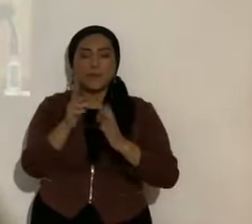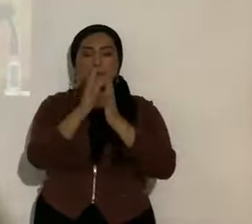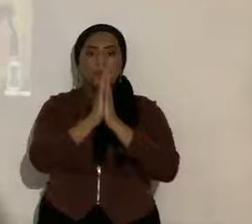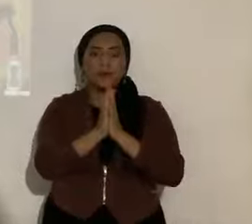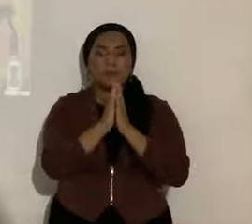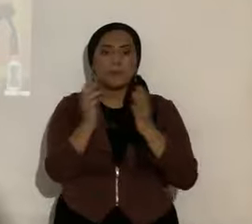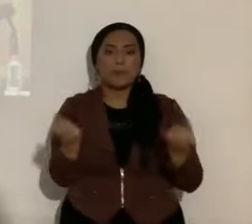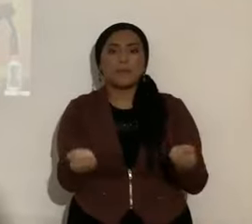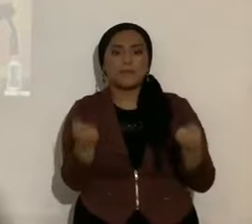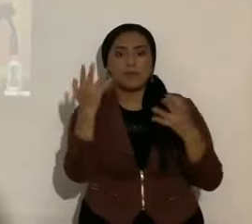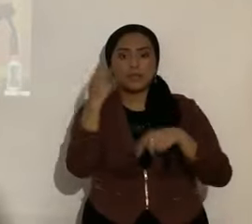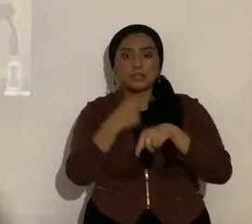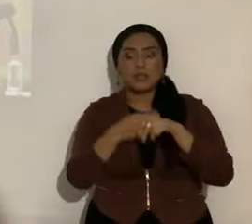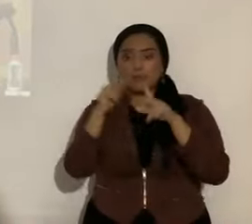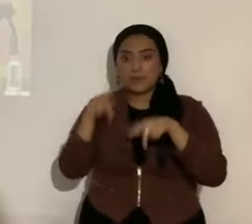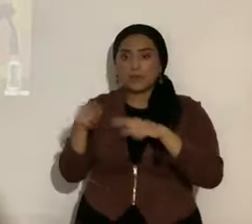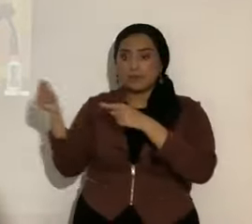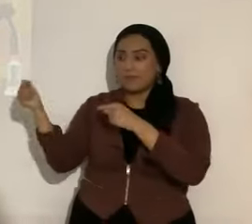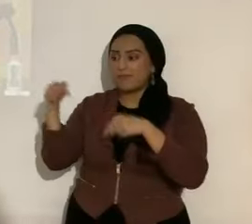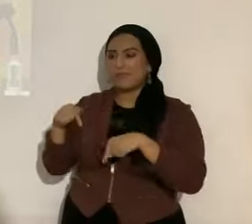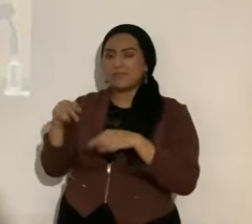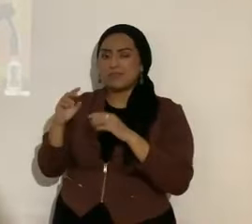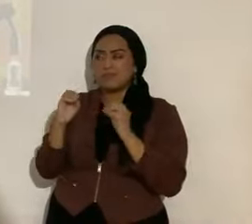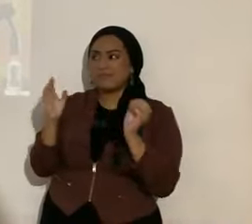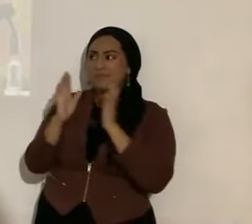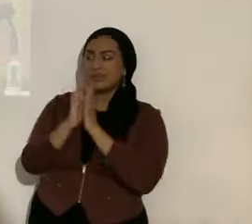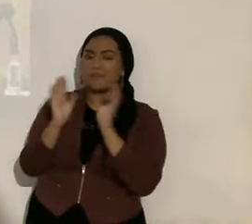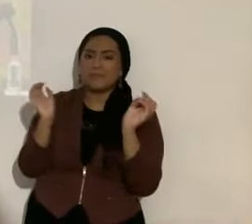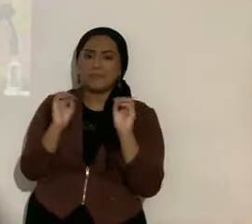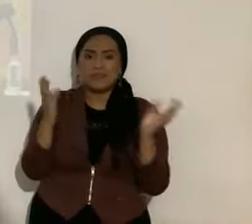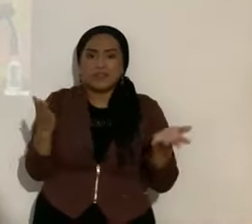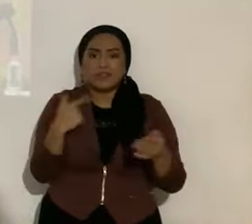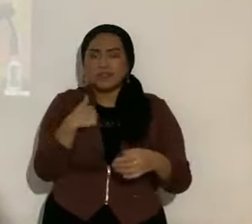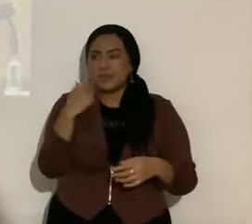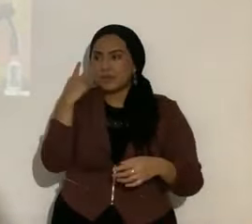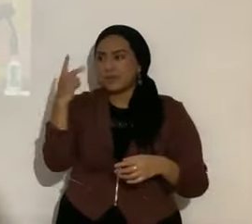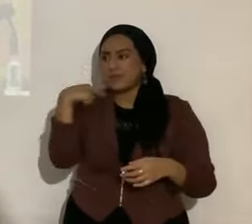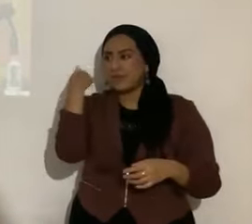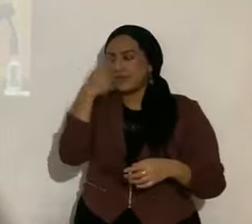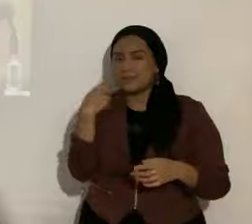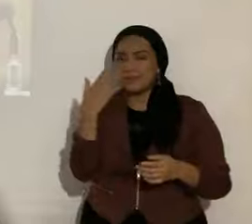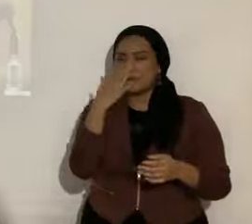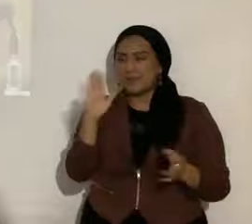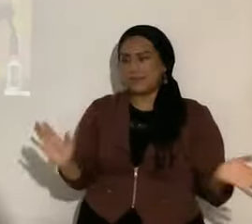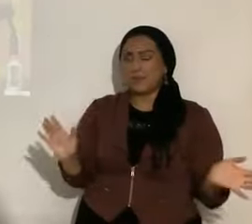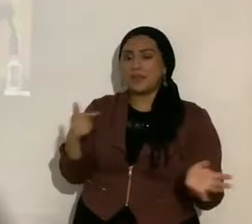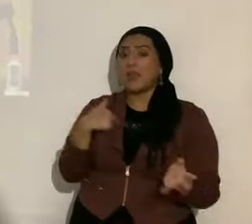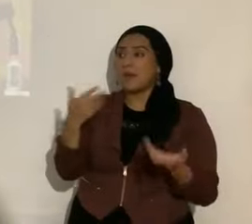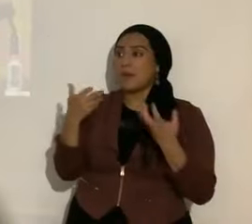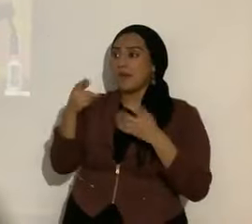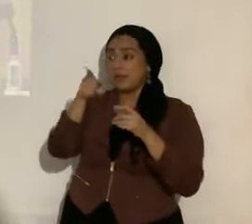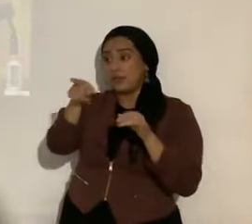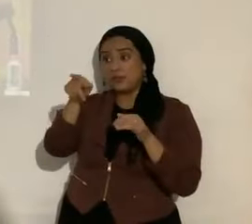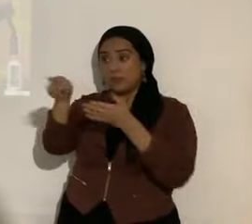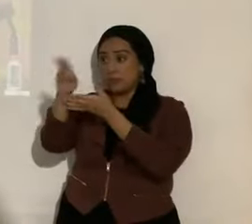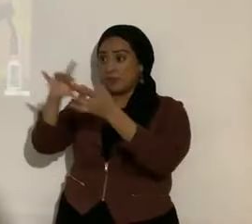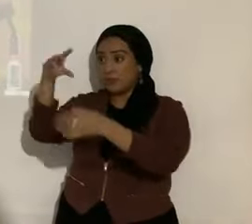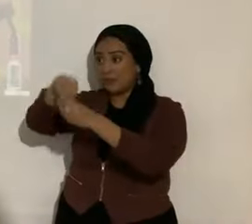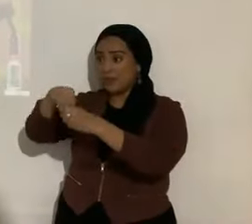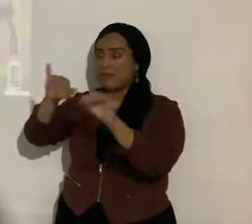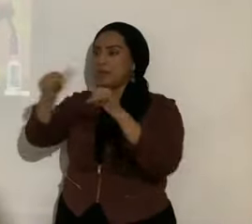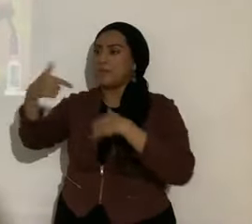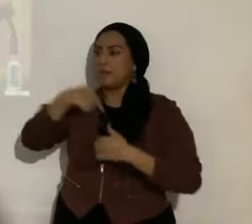Entonces, ¿cuántas veces llegaba una persona aquí que ni ora, ni clamaba, se le veía una cara de diablo? Y yo quiero la porción que tiene usted. Para